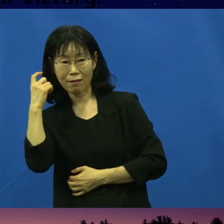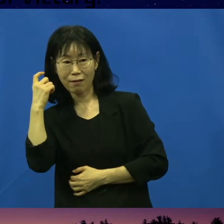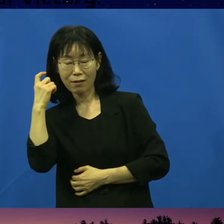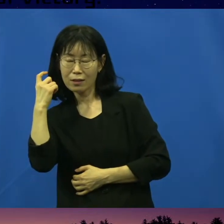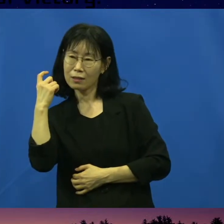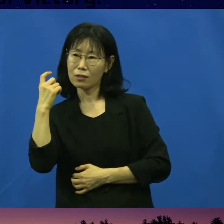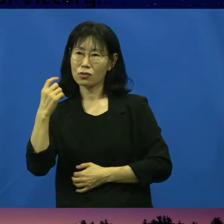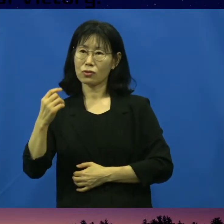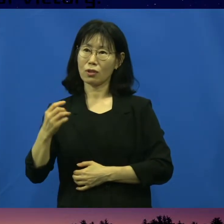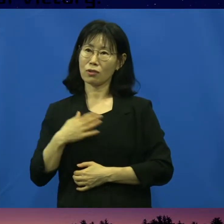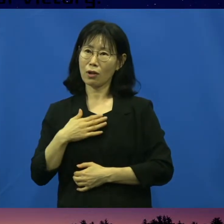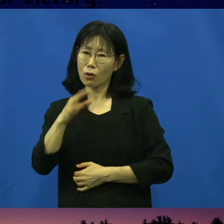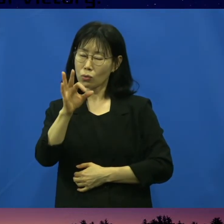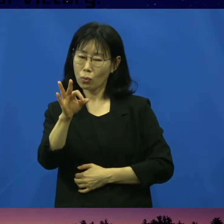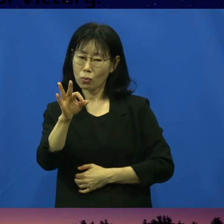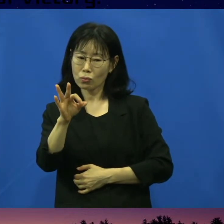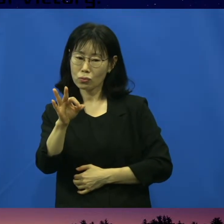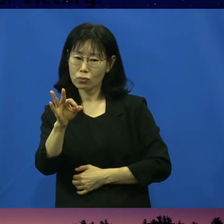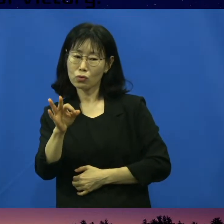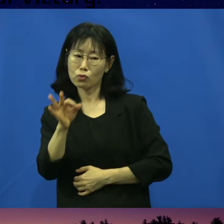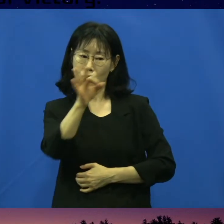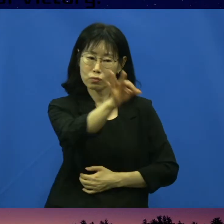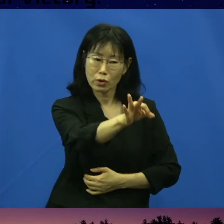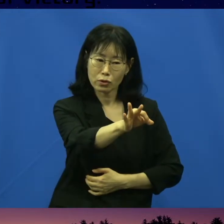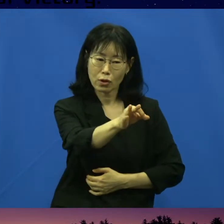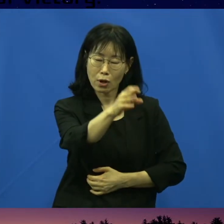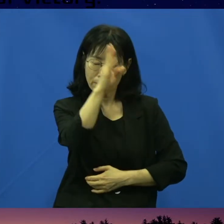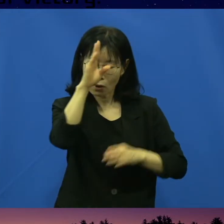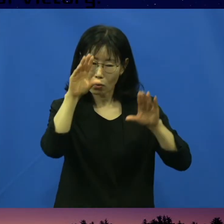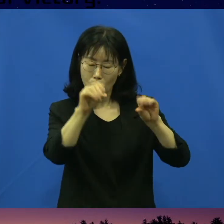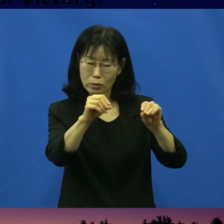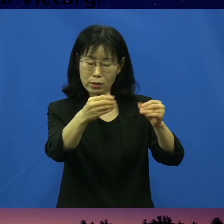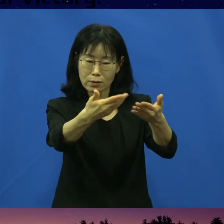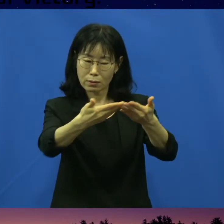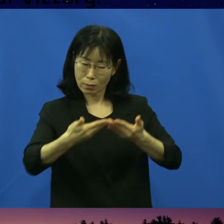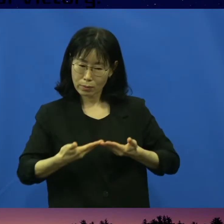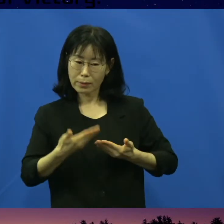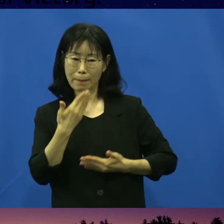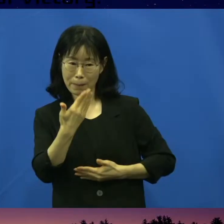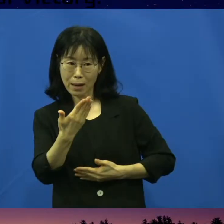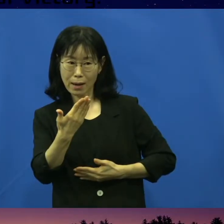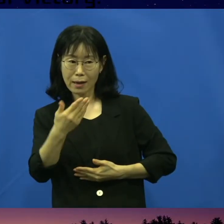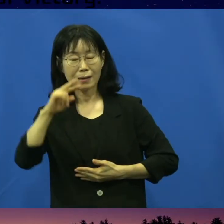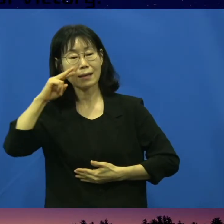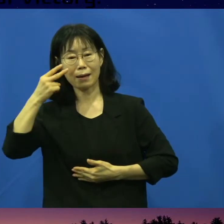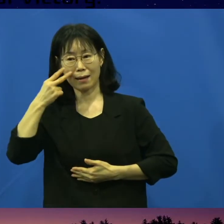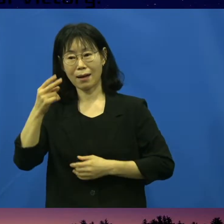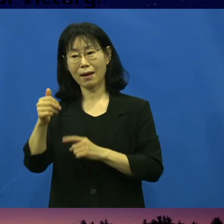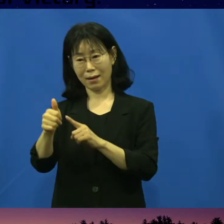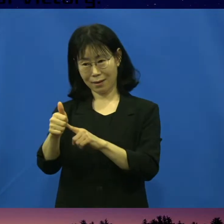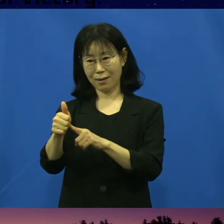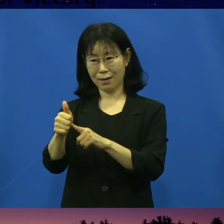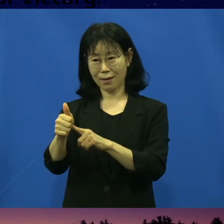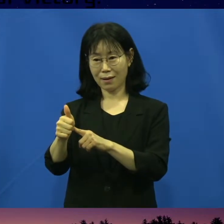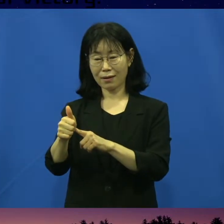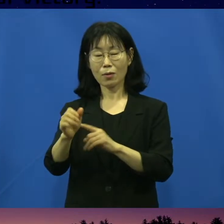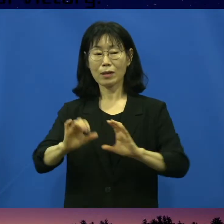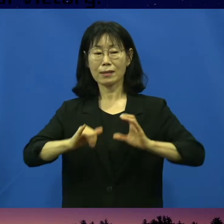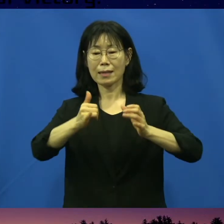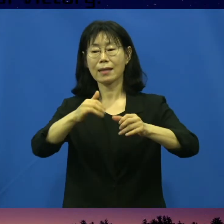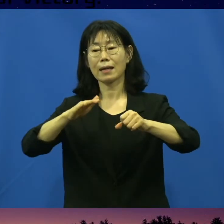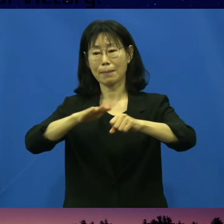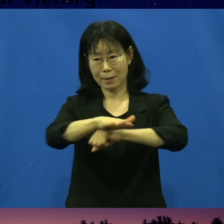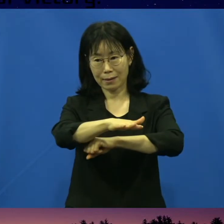거예요. 은혜를 하나님이 베푸시고자 하는데 은혜를 받는 방식을 자기의 세상의 방식으로 지금 은혜를 받으려고 하는